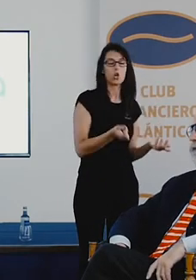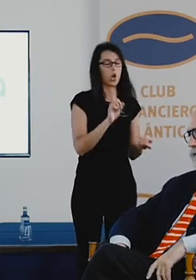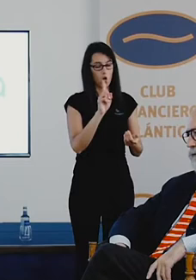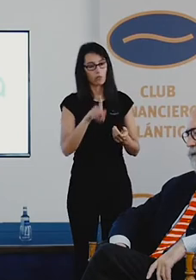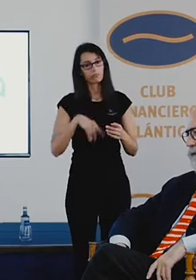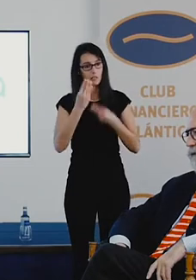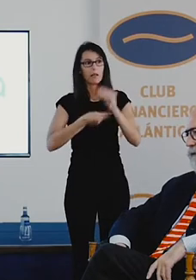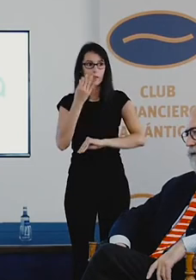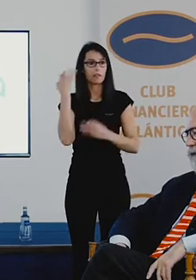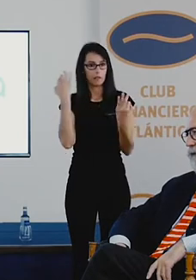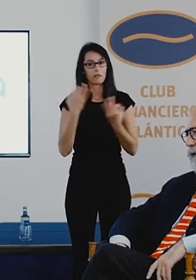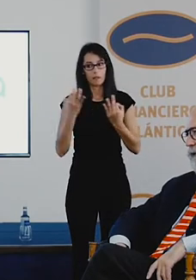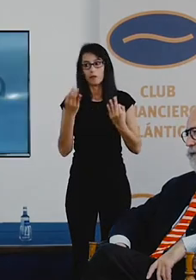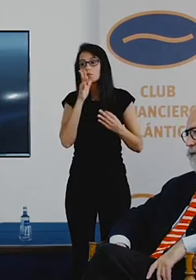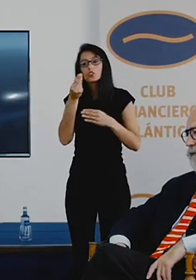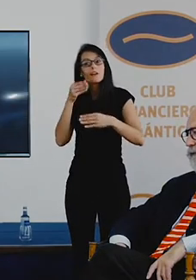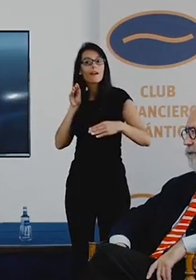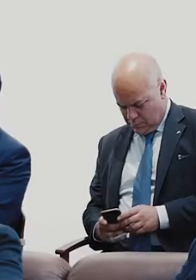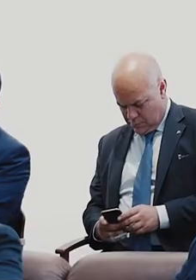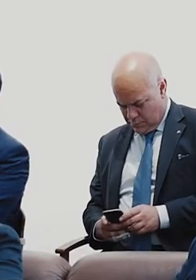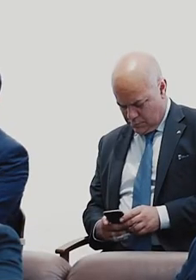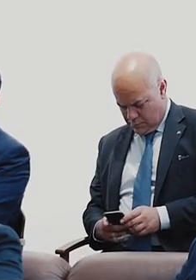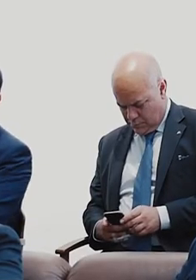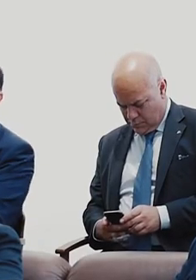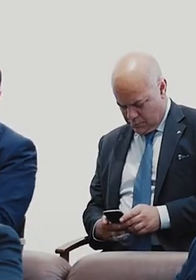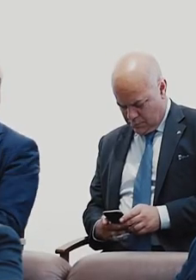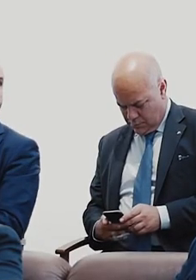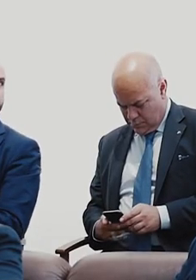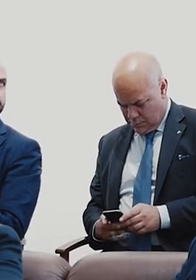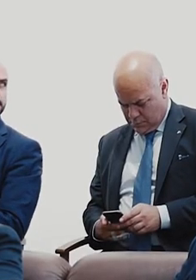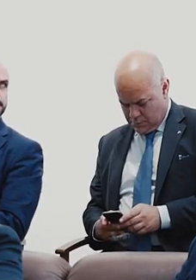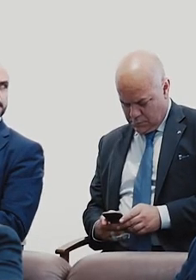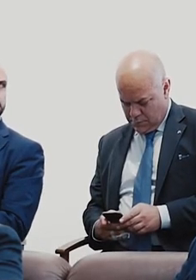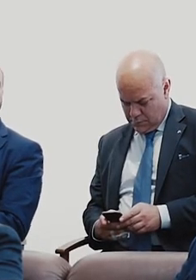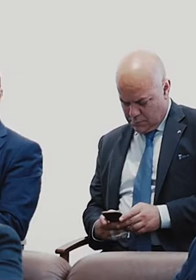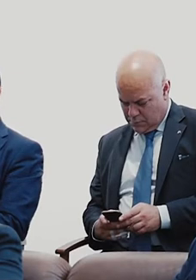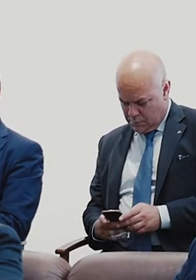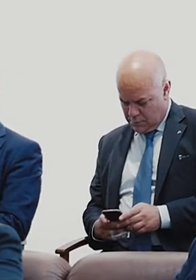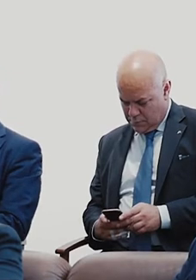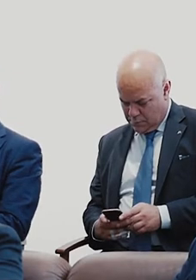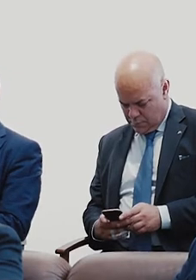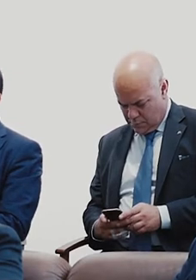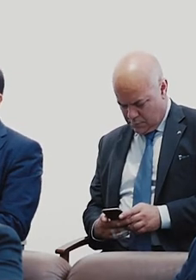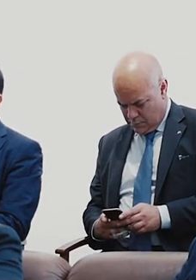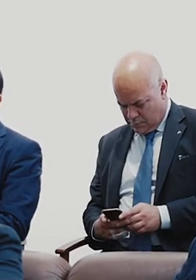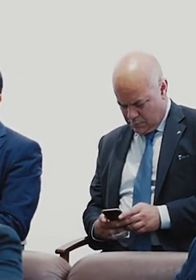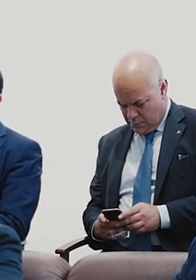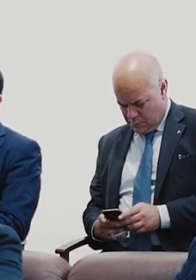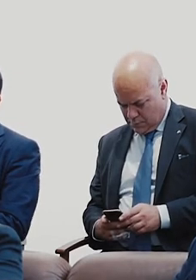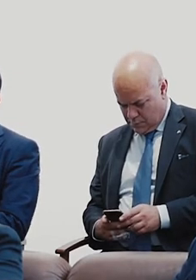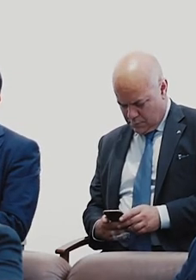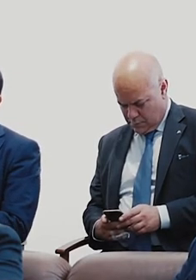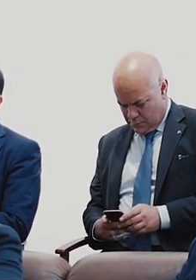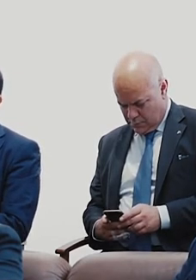y vamos, es una total garantía, todo lo que hagamos en ese sentido, no sé qué he hecho, todo lo que hagamos en ese sentido va a pasar a